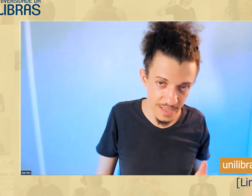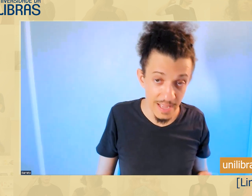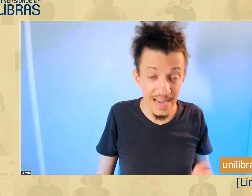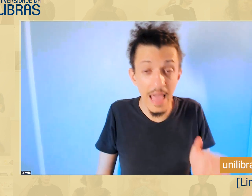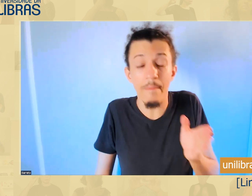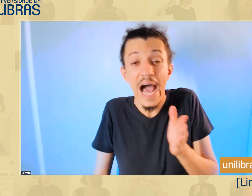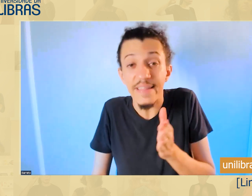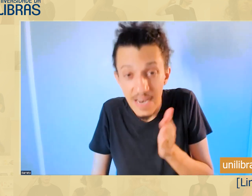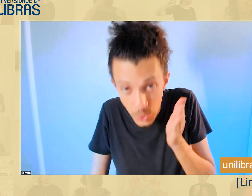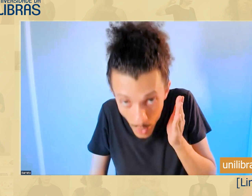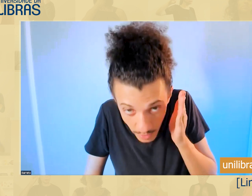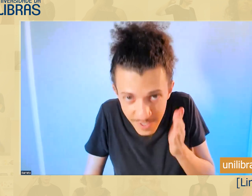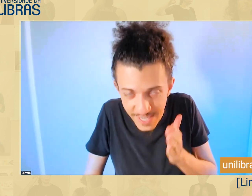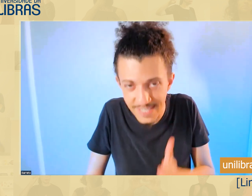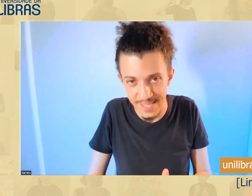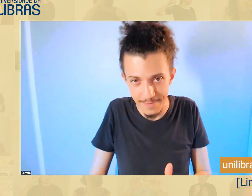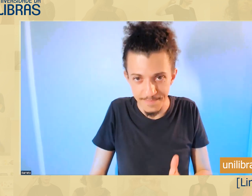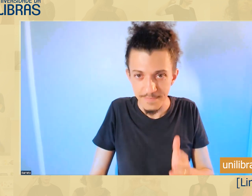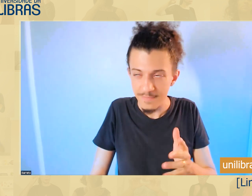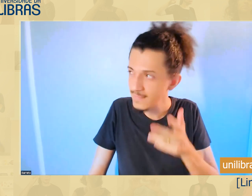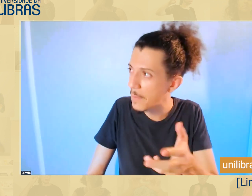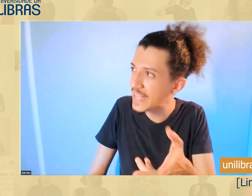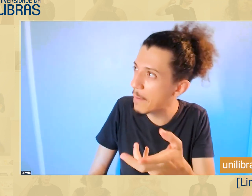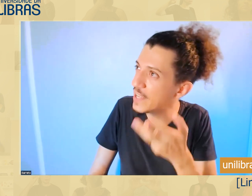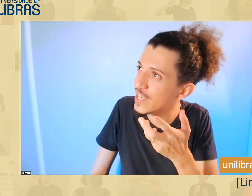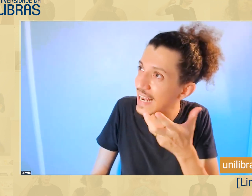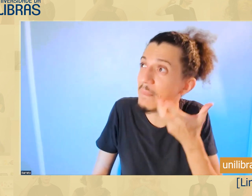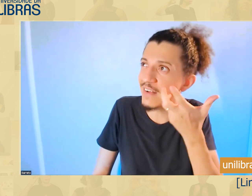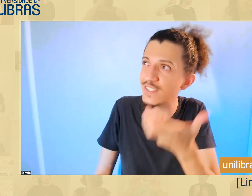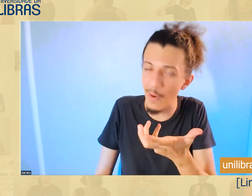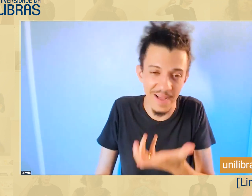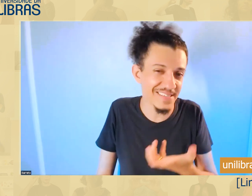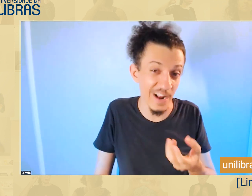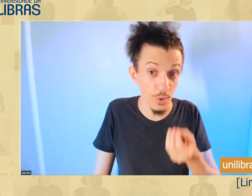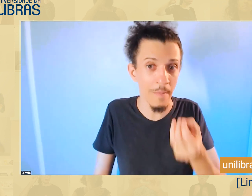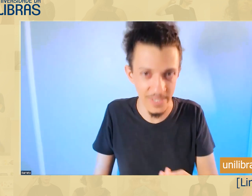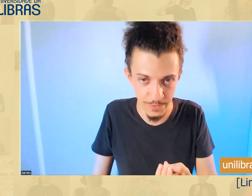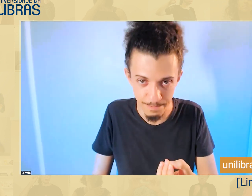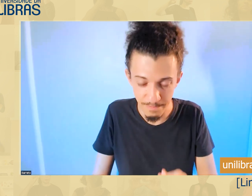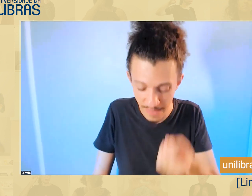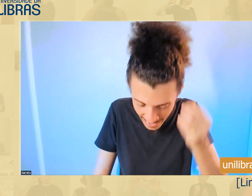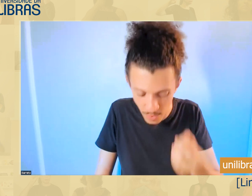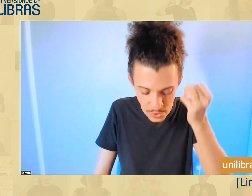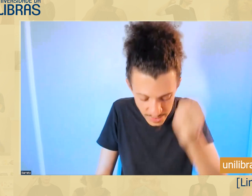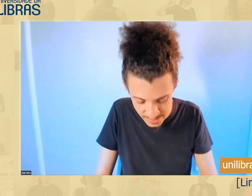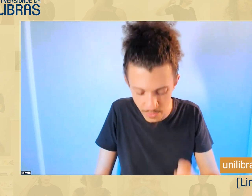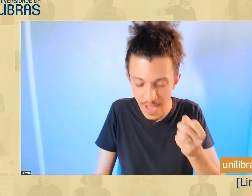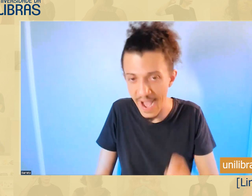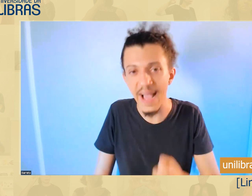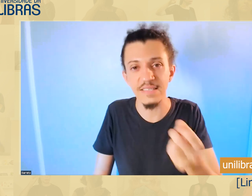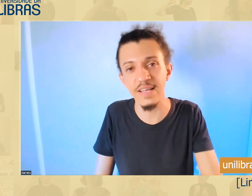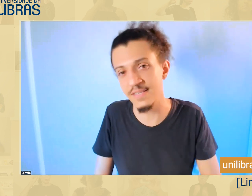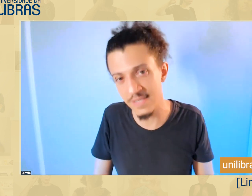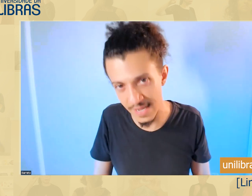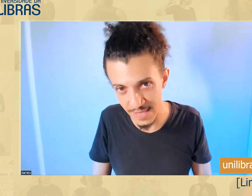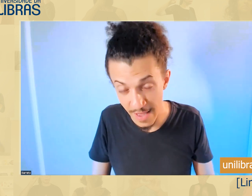Libras, lembrar deles quando você quiser, praticamente lembrar o sinal passa a ser automático, é utilizando